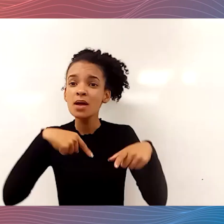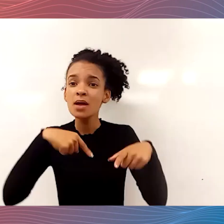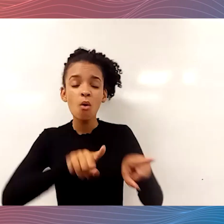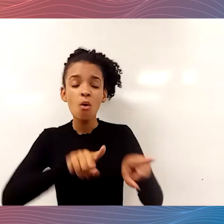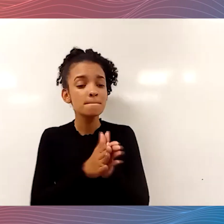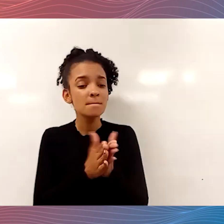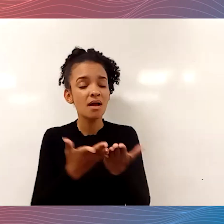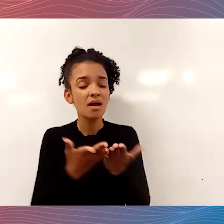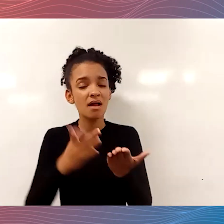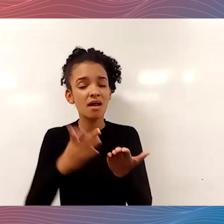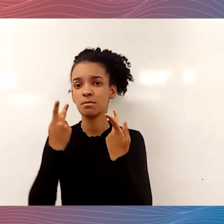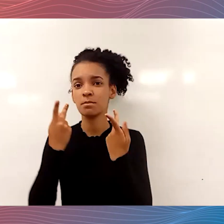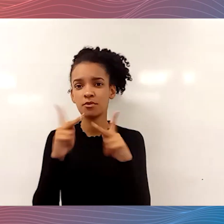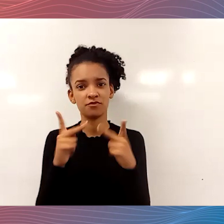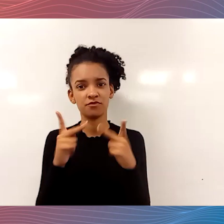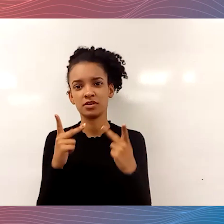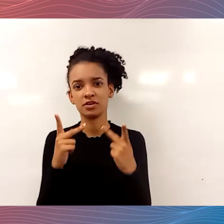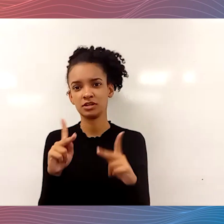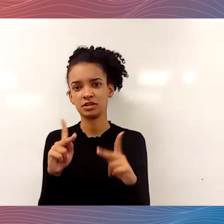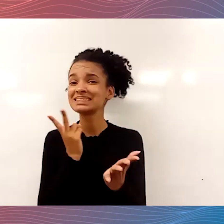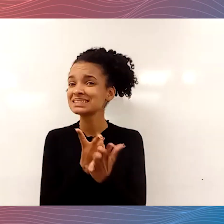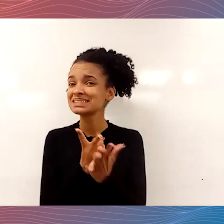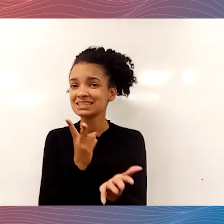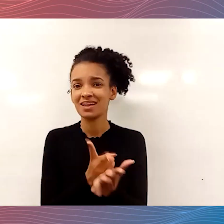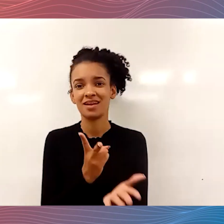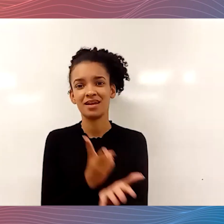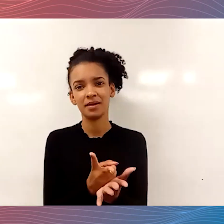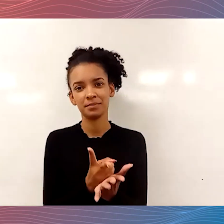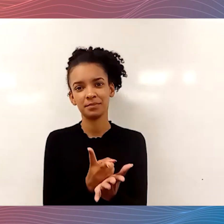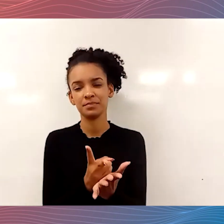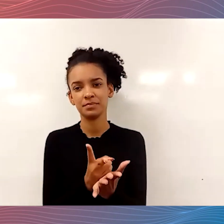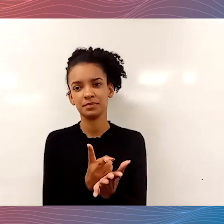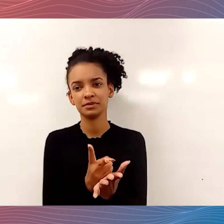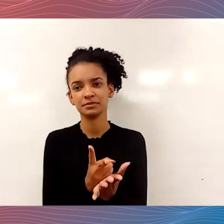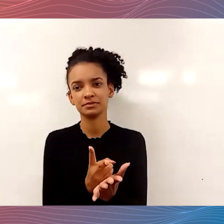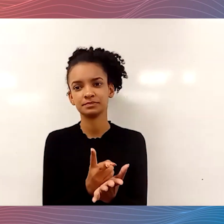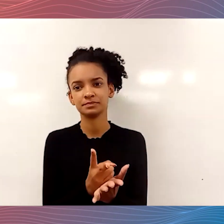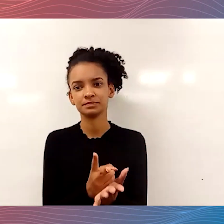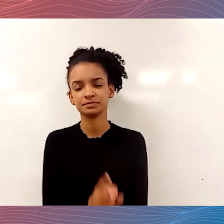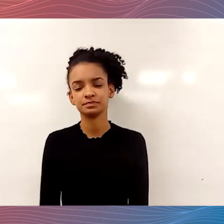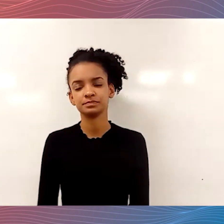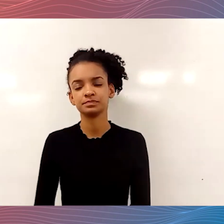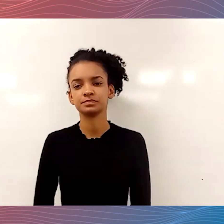Os ataques são sempre contra a fonte de onde vem essa obra.